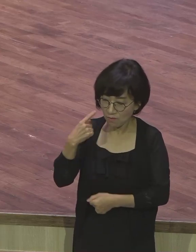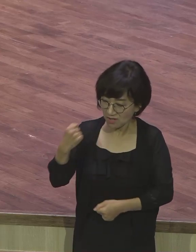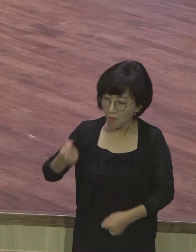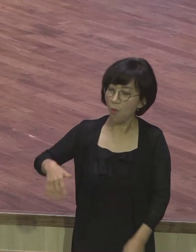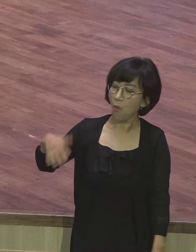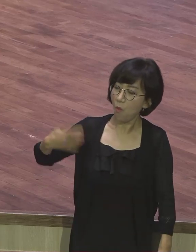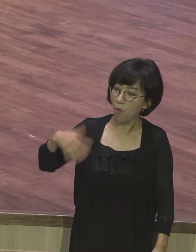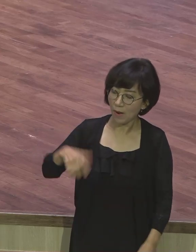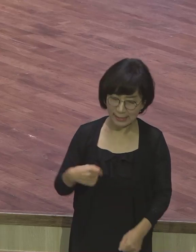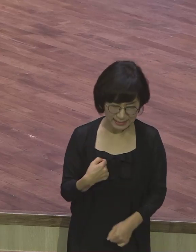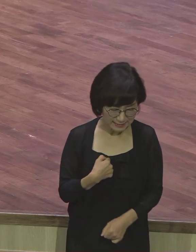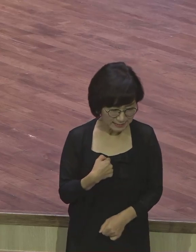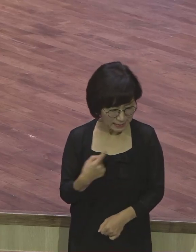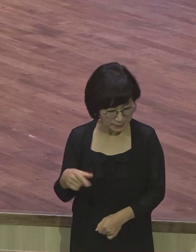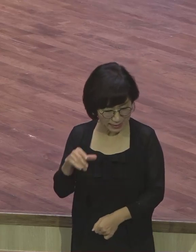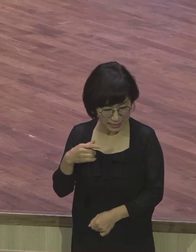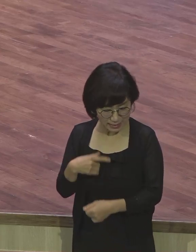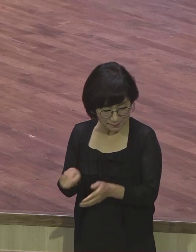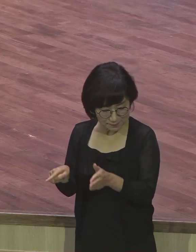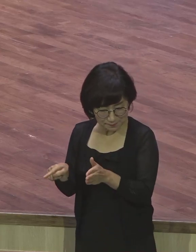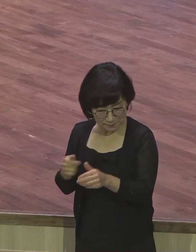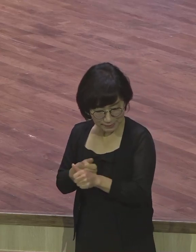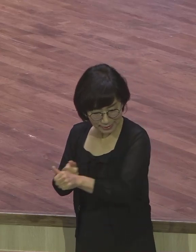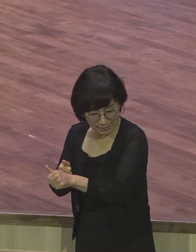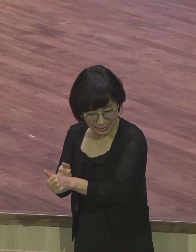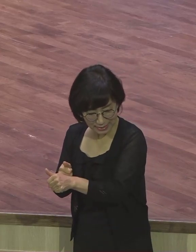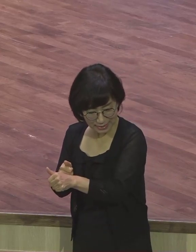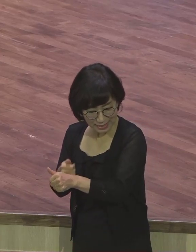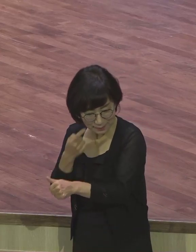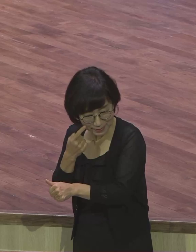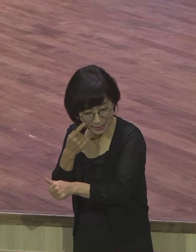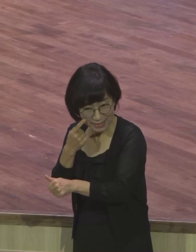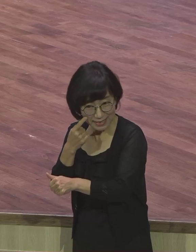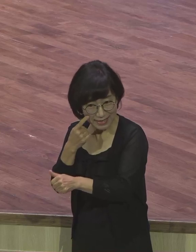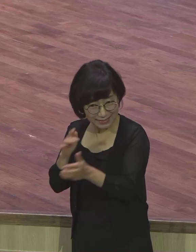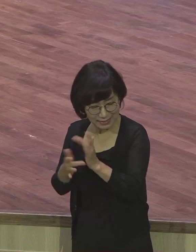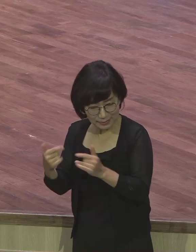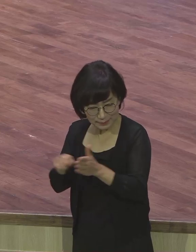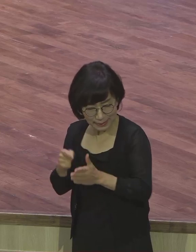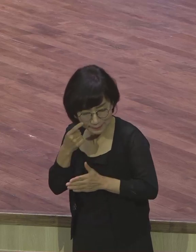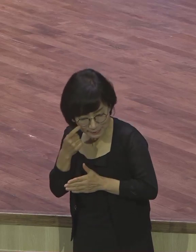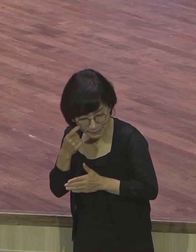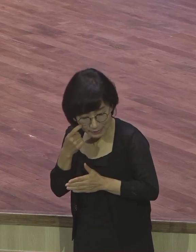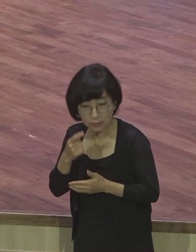관심을 가져볼까. 나도 한번 교회를 가볼까.